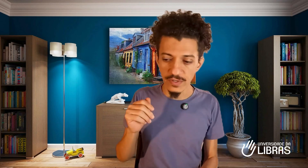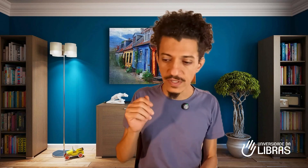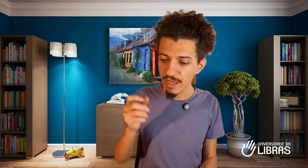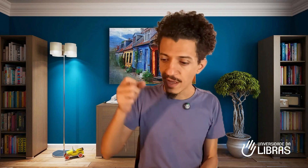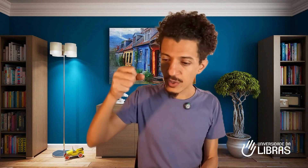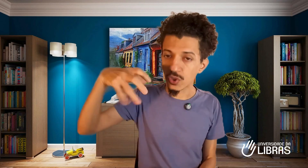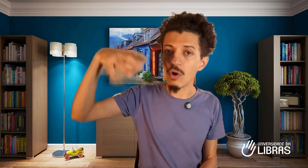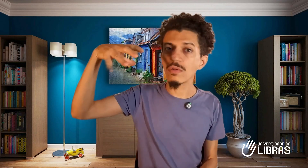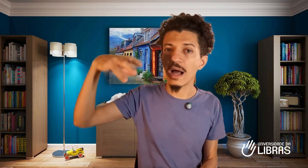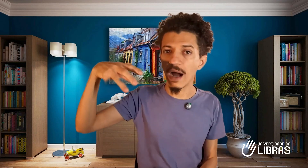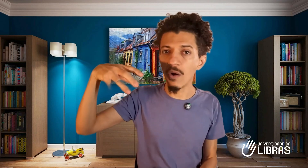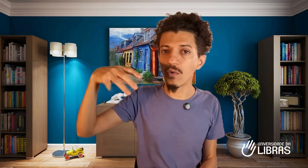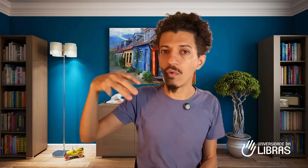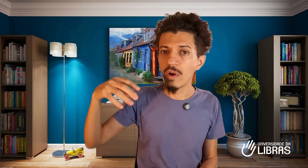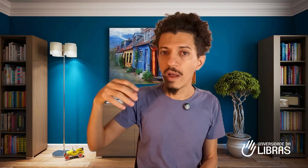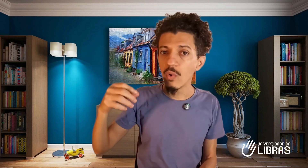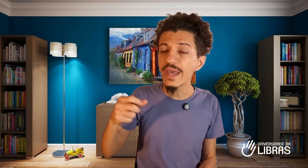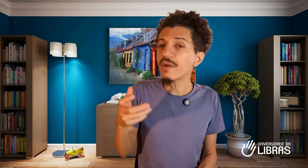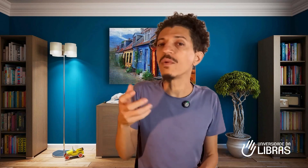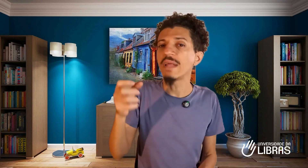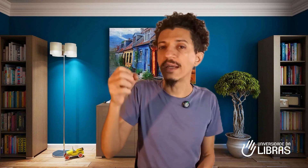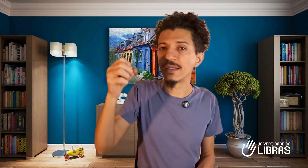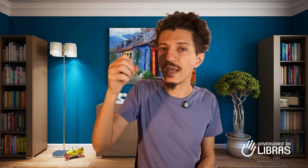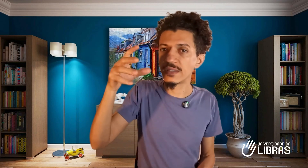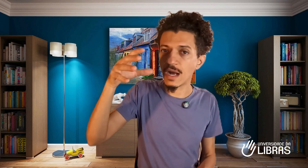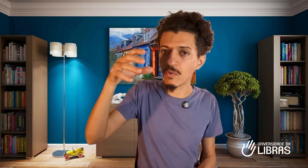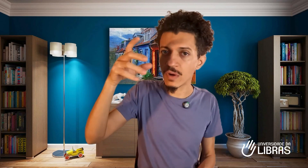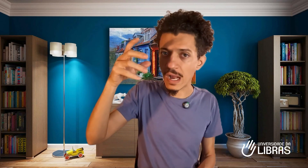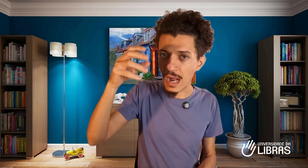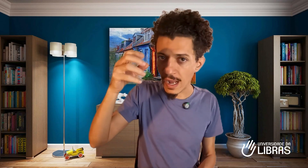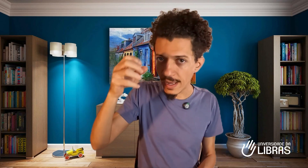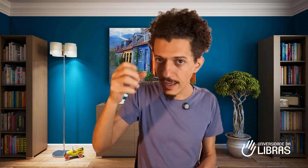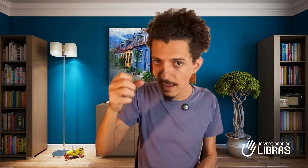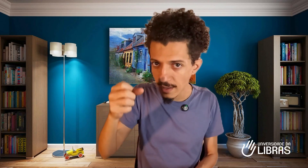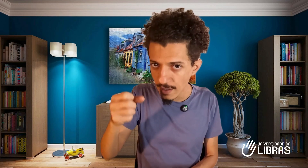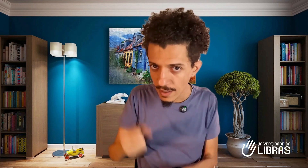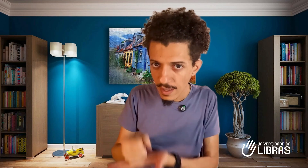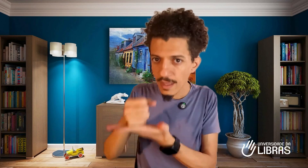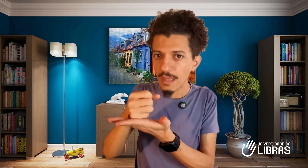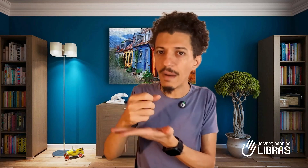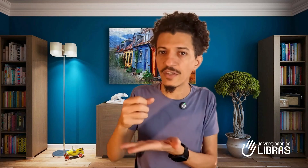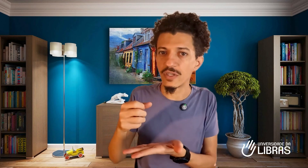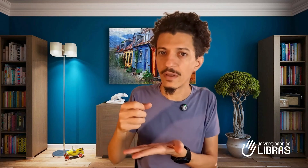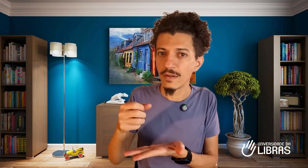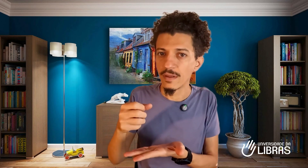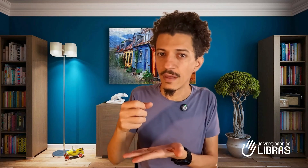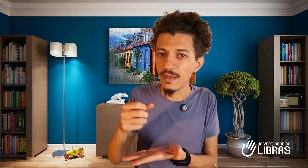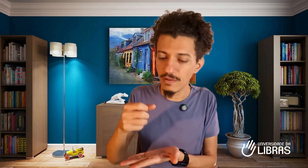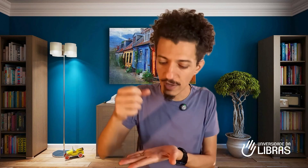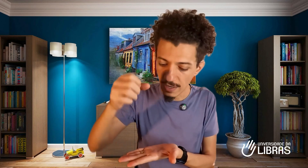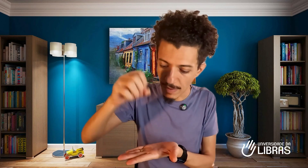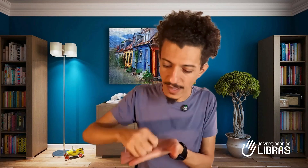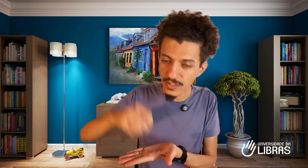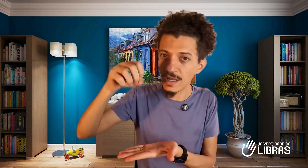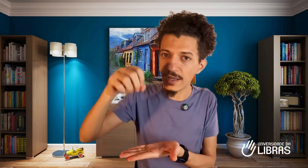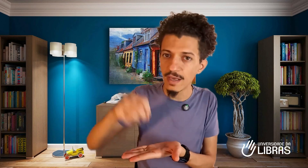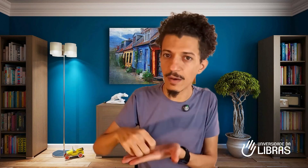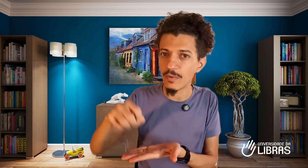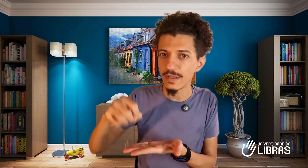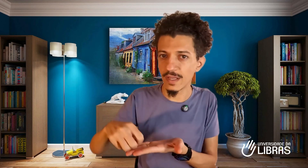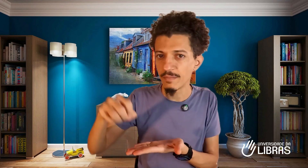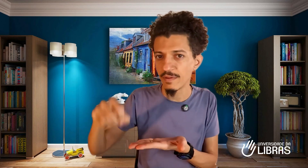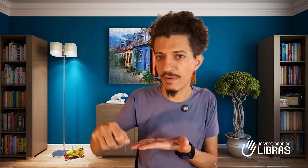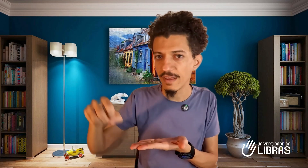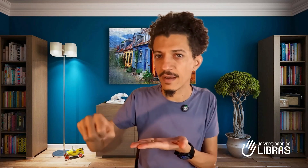se você solta algo, o que acontece? Esse algo cai e bate. E no que ele bate, ele quica,